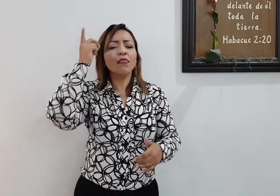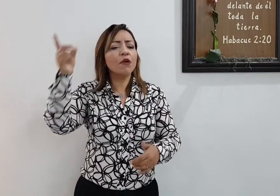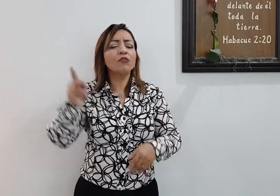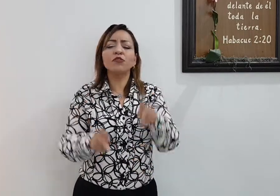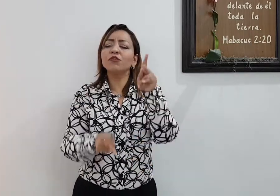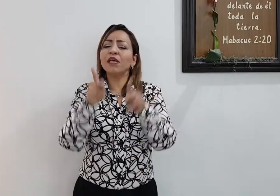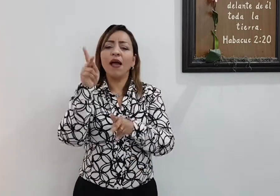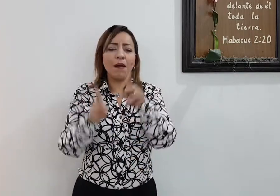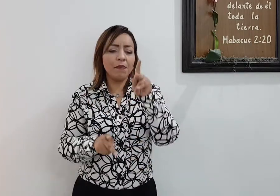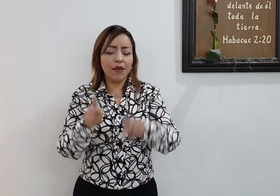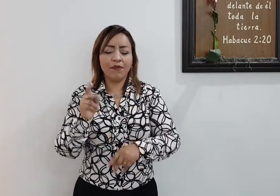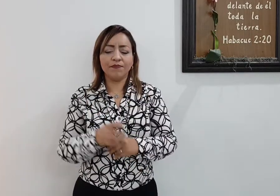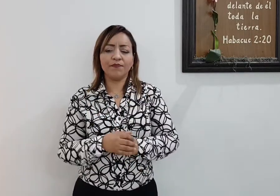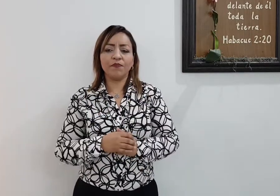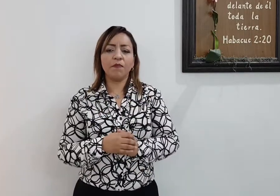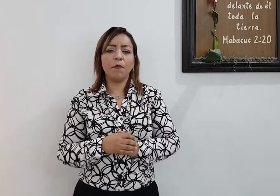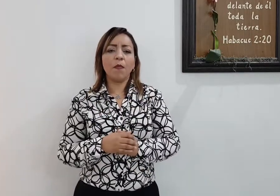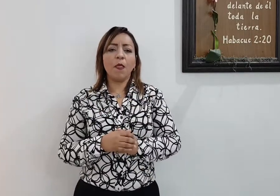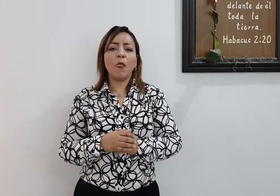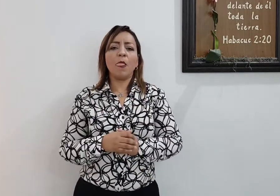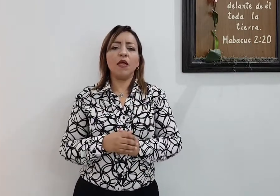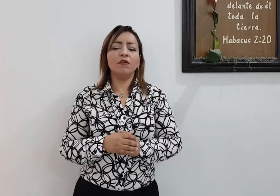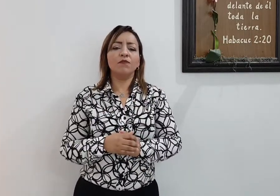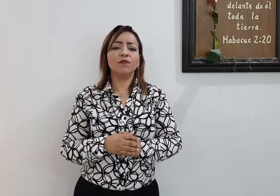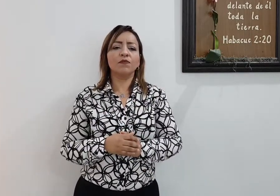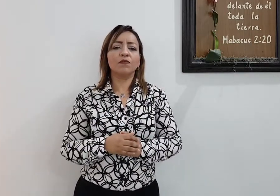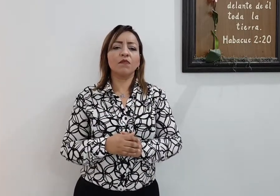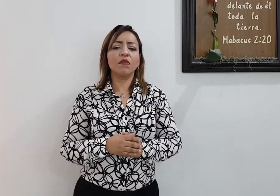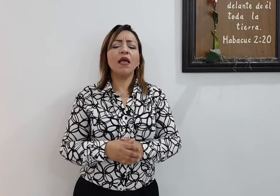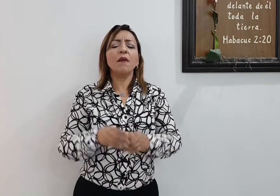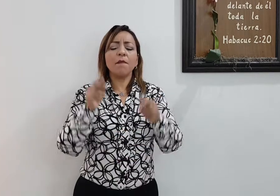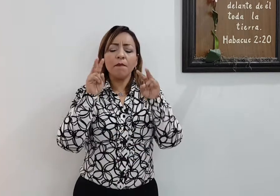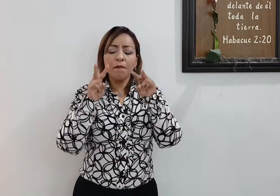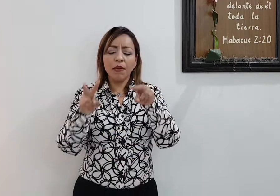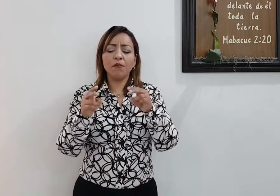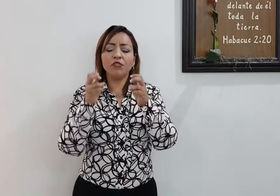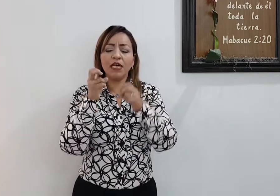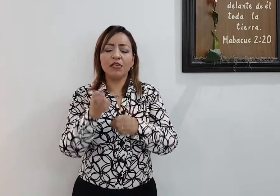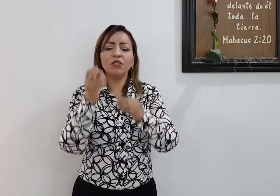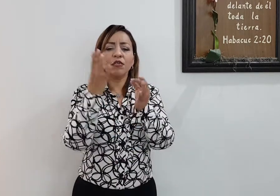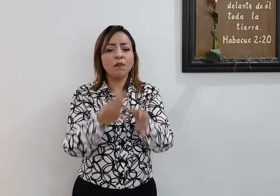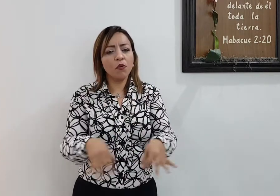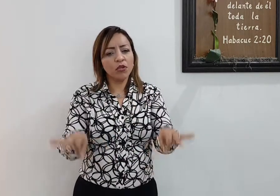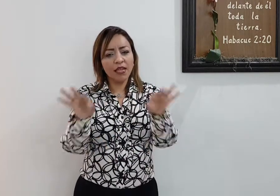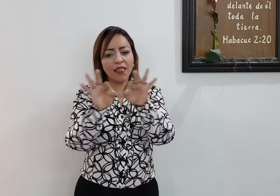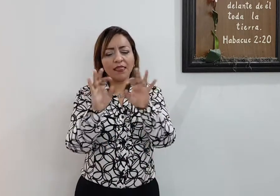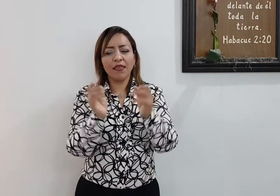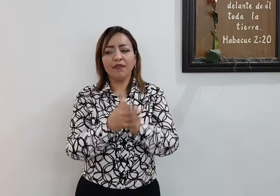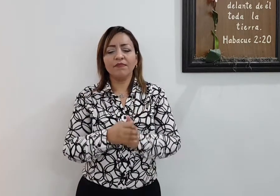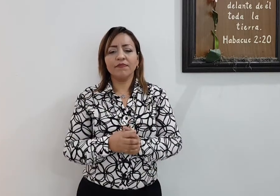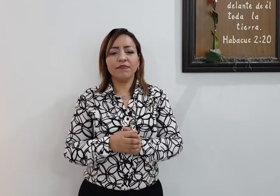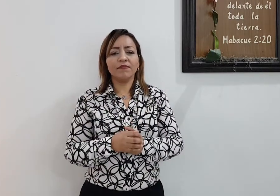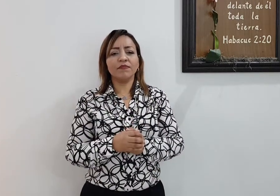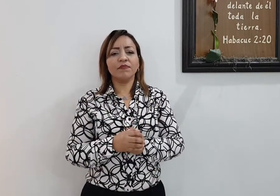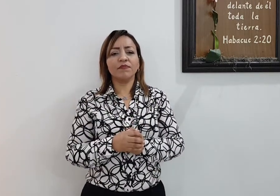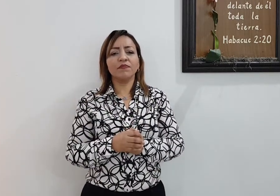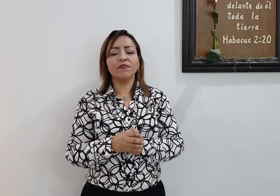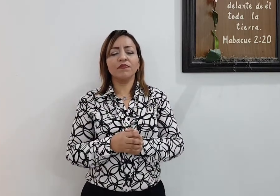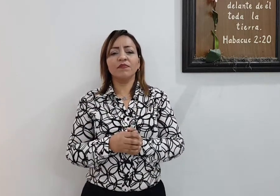¿verdad? Y veíamos esto con profundidad. Y si el domingo pasado les hablé sobre la